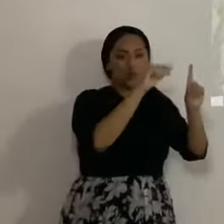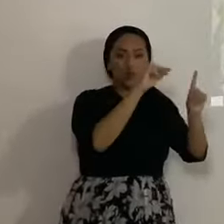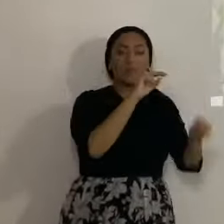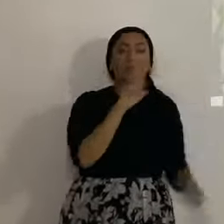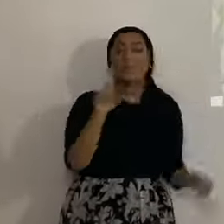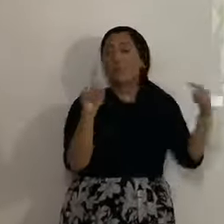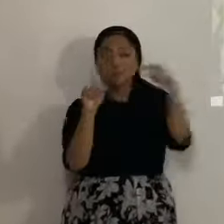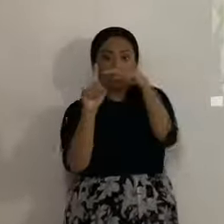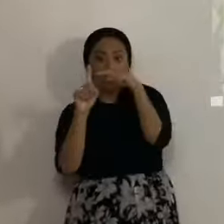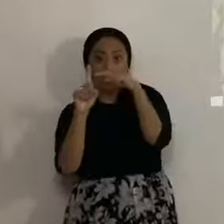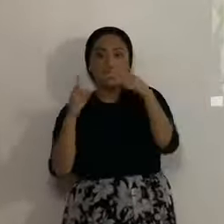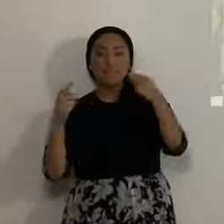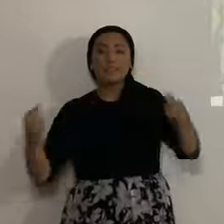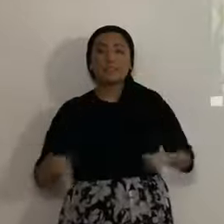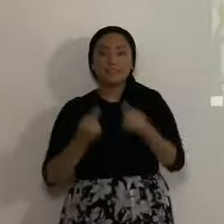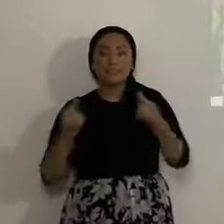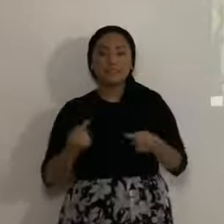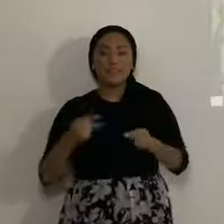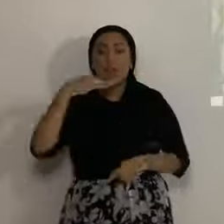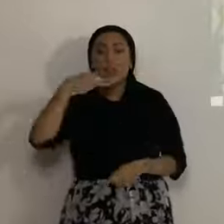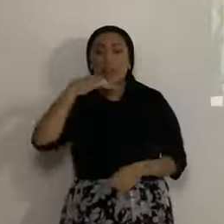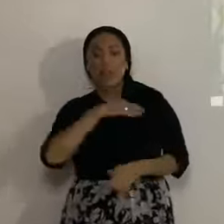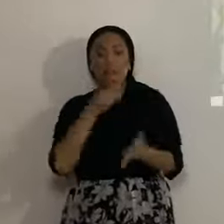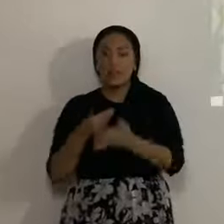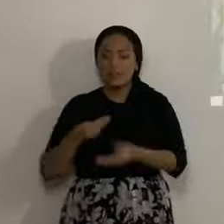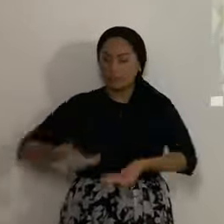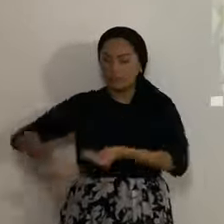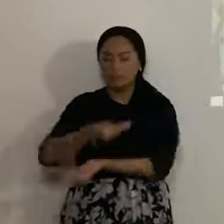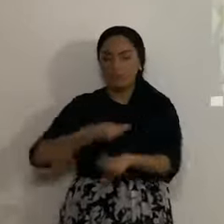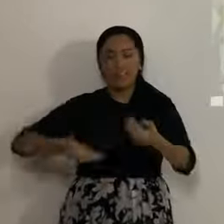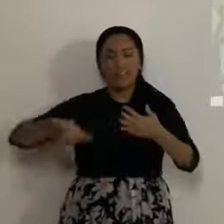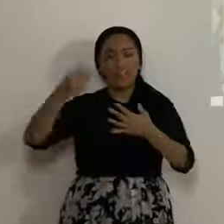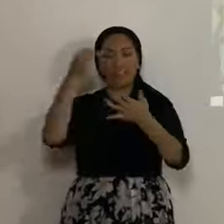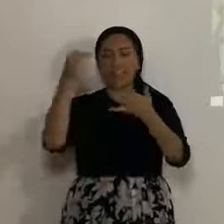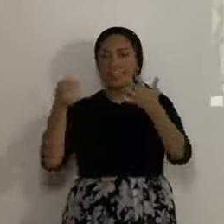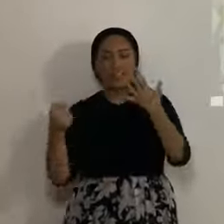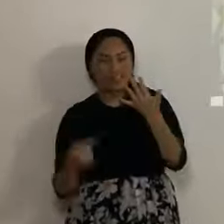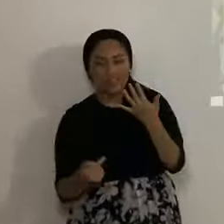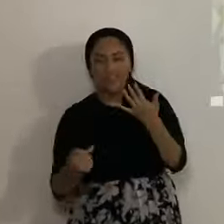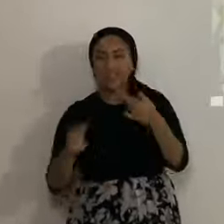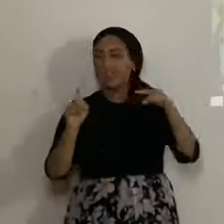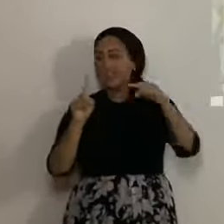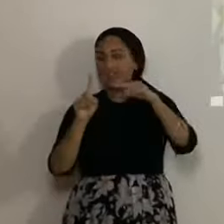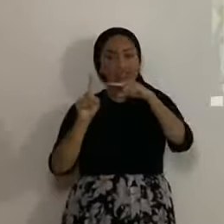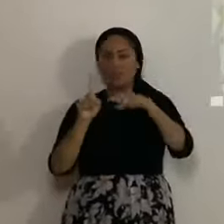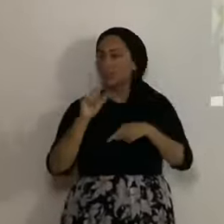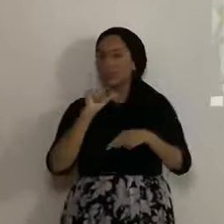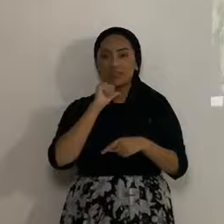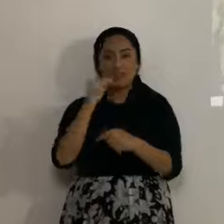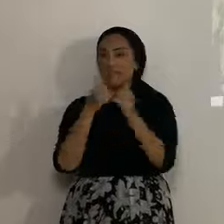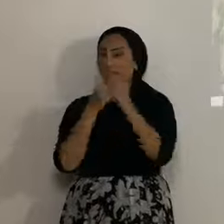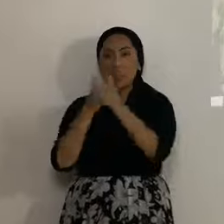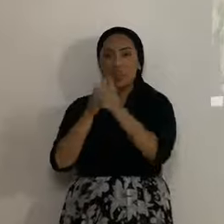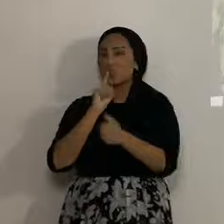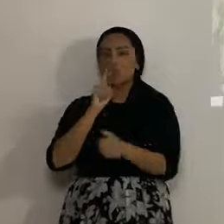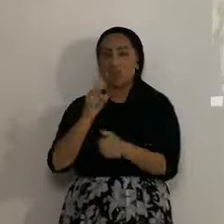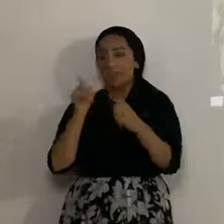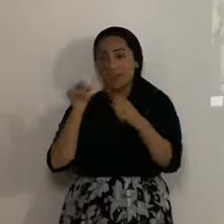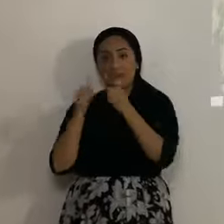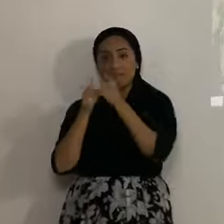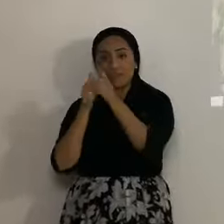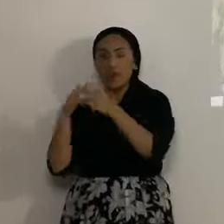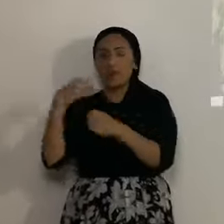Esta persona peca, miente, hace truanerías, etcétera, etcétera, etcétera, no está en la verdad, está en la mentira. ¿Quién